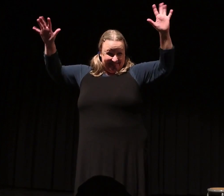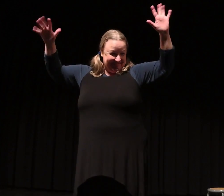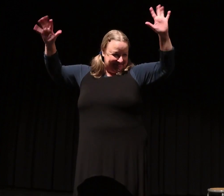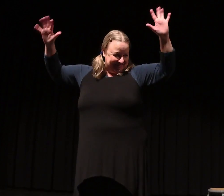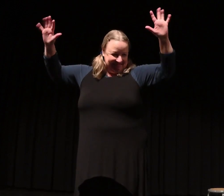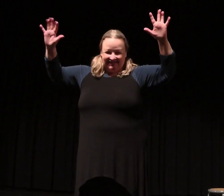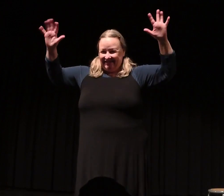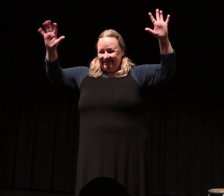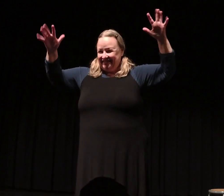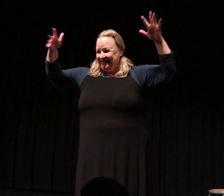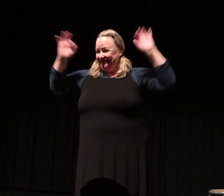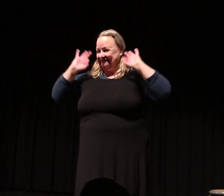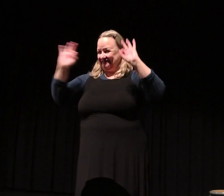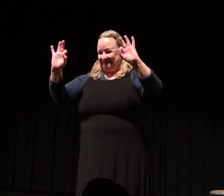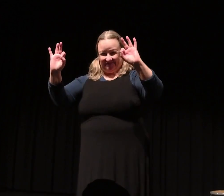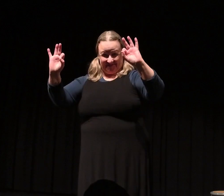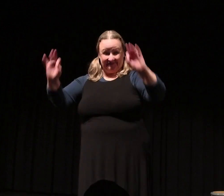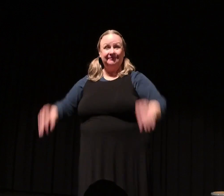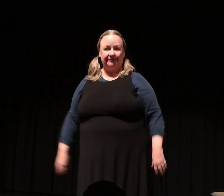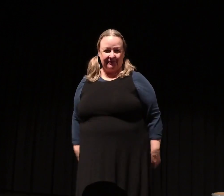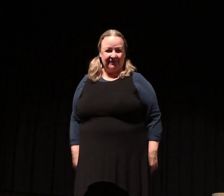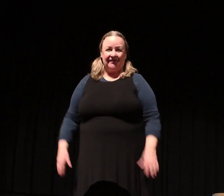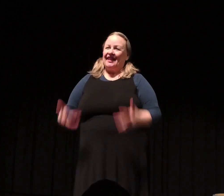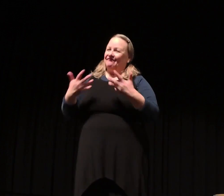a fini!